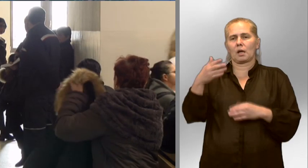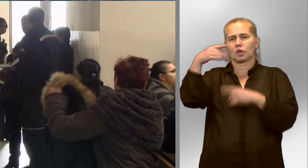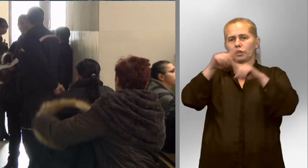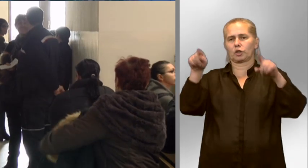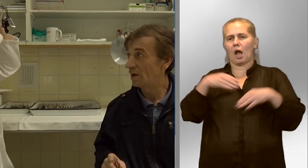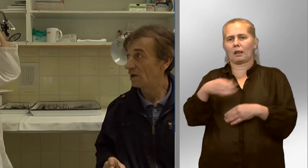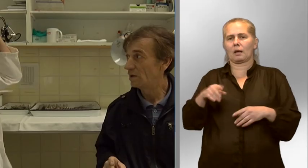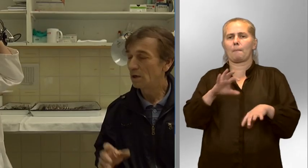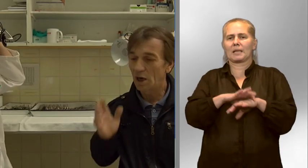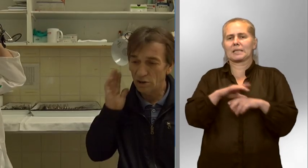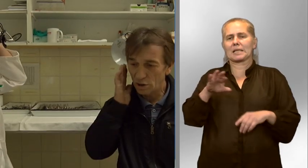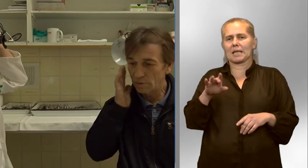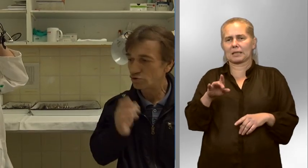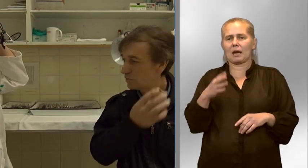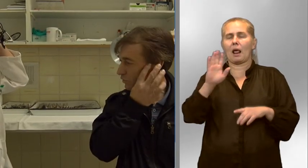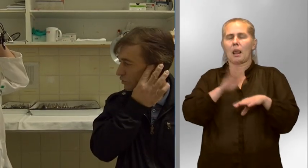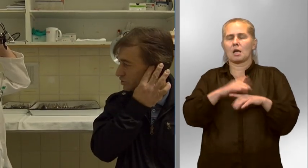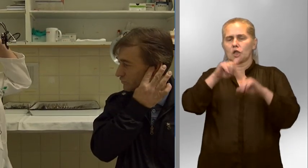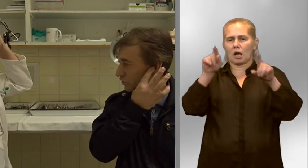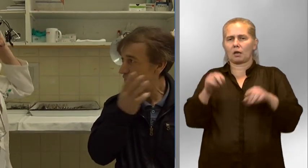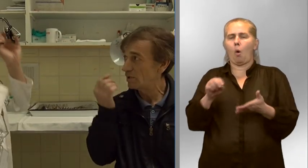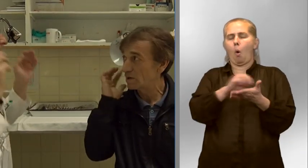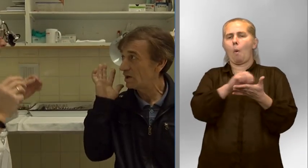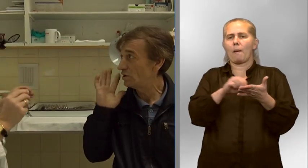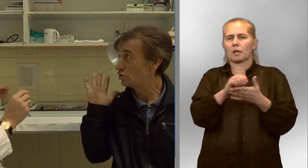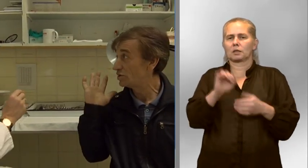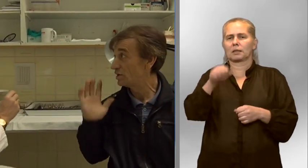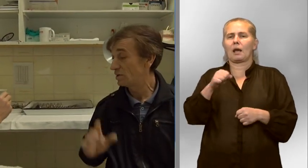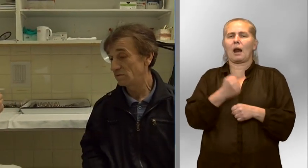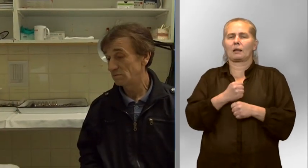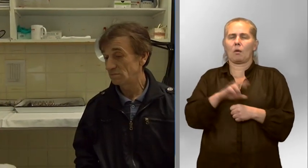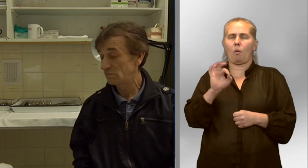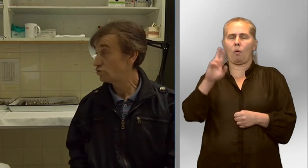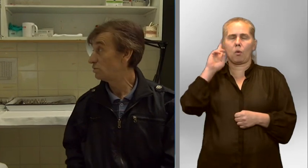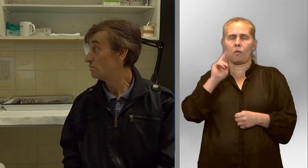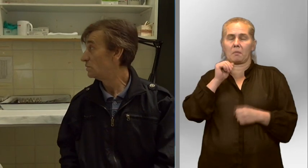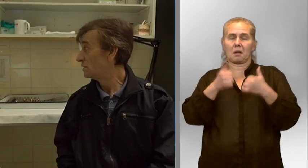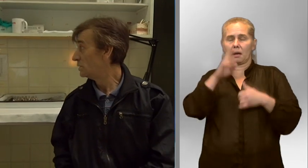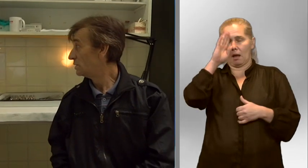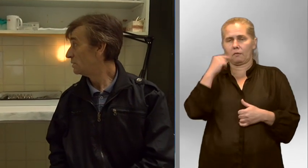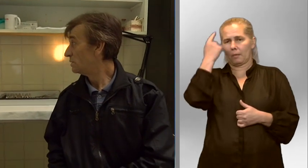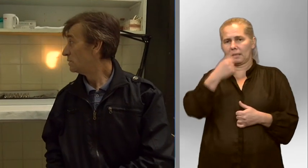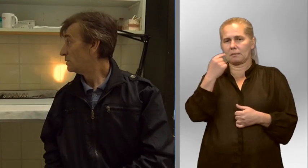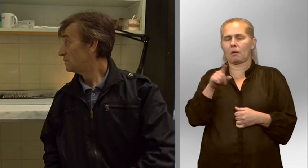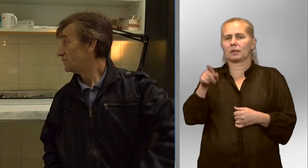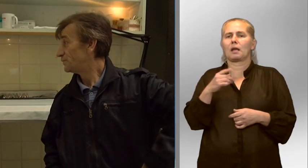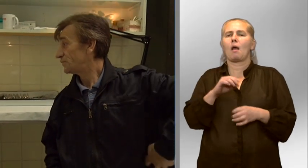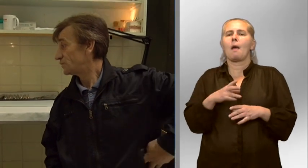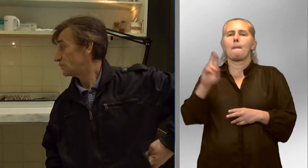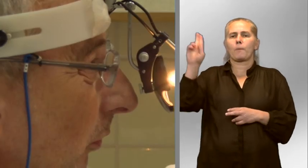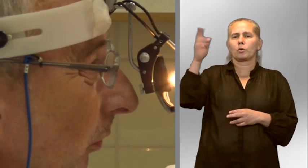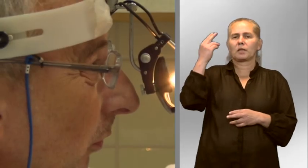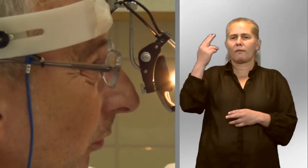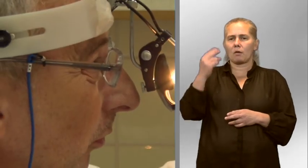svi na šalter. Medicinska sestra na šalteru obeleži, znači da se radi o gluvim i nagluvim licima i onda se